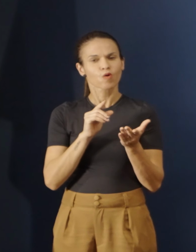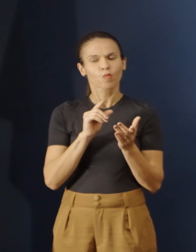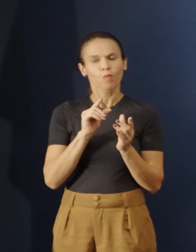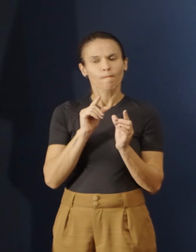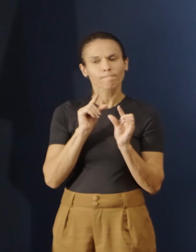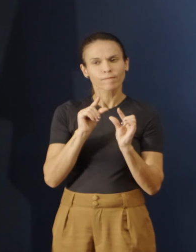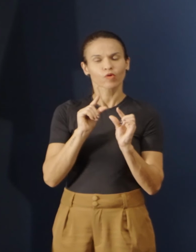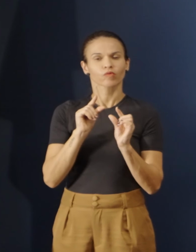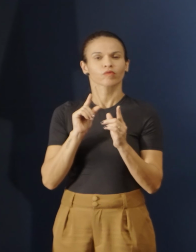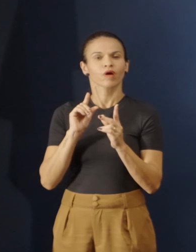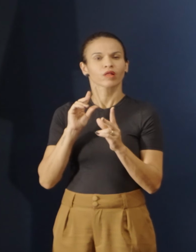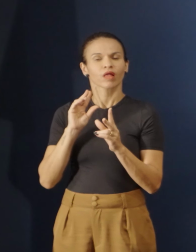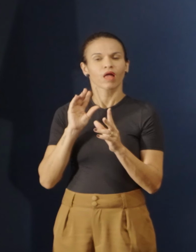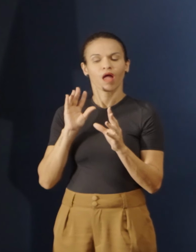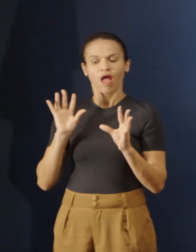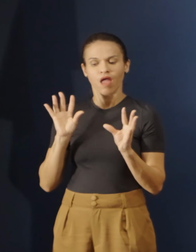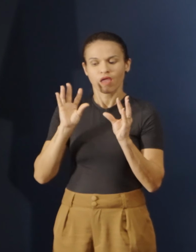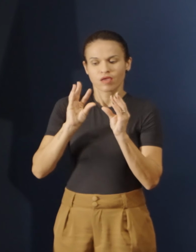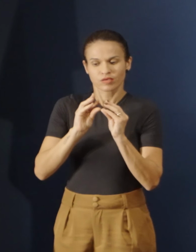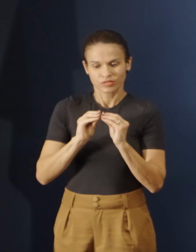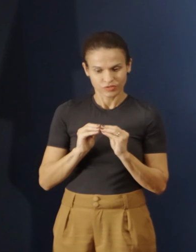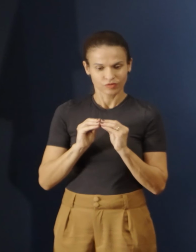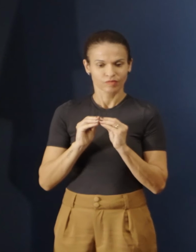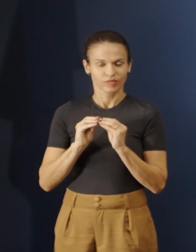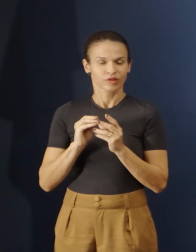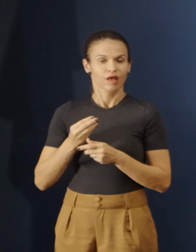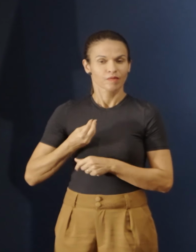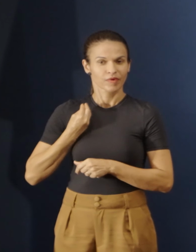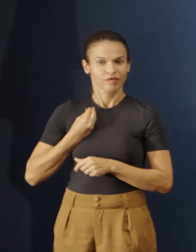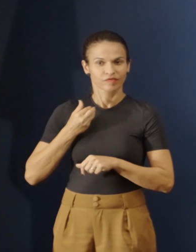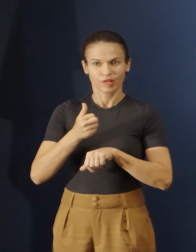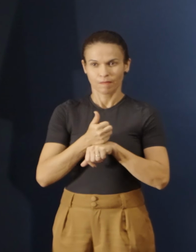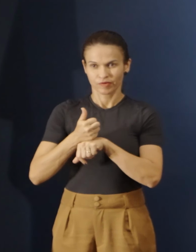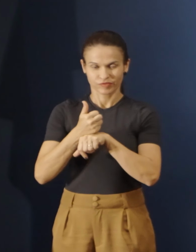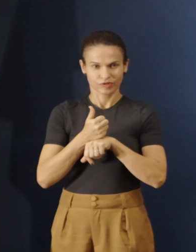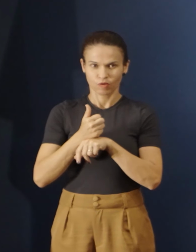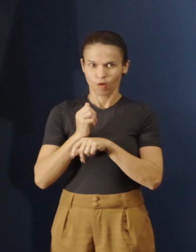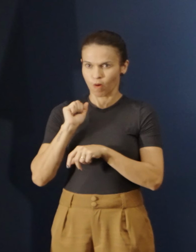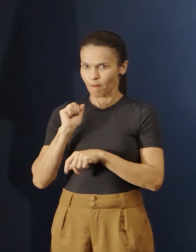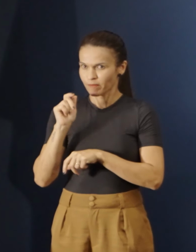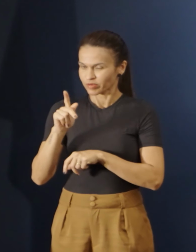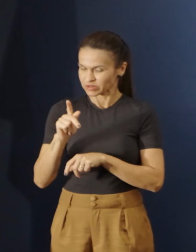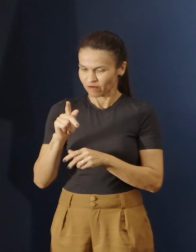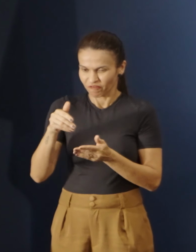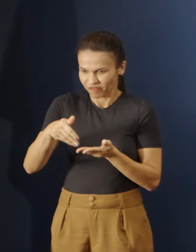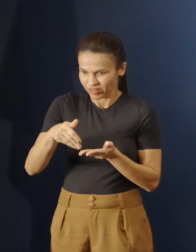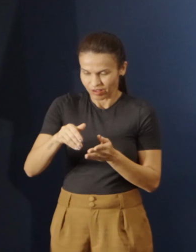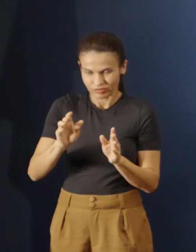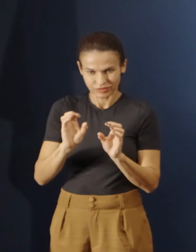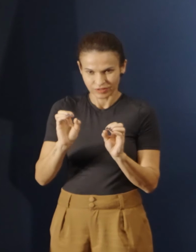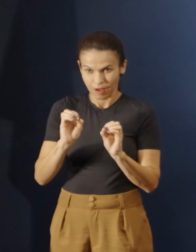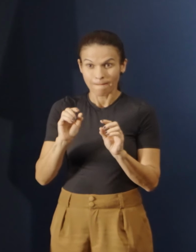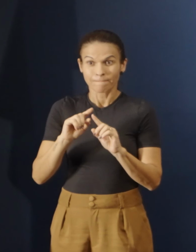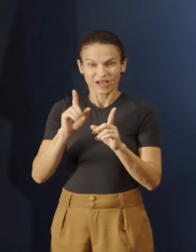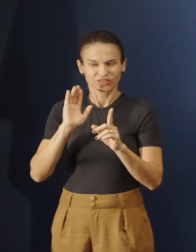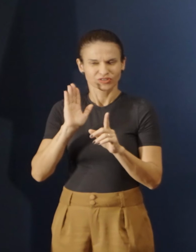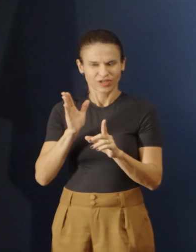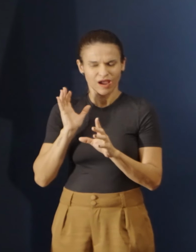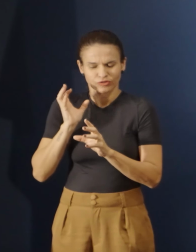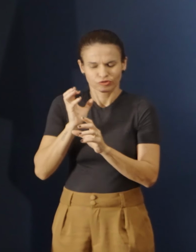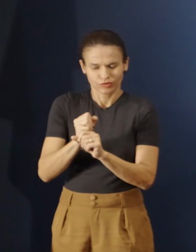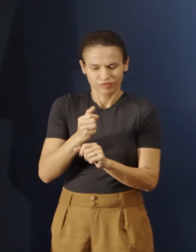revisão da minha vida profissional. Não estou me aposentando ainda, né, não estou no finalzinho, mas são 25 anos